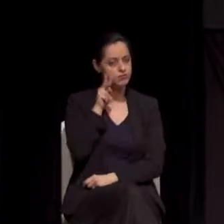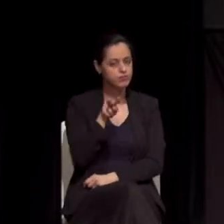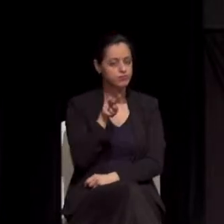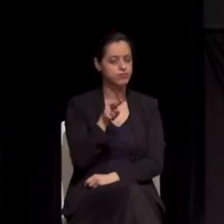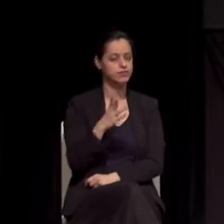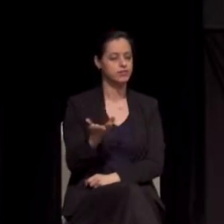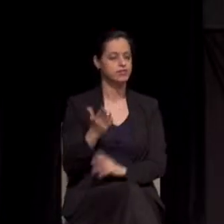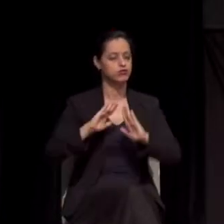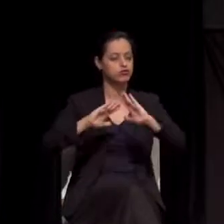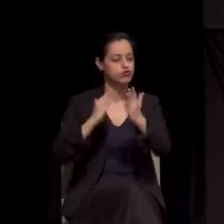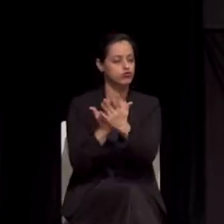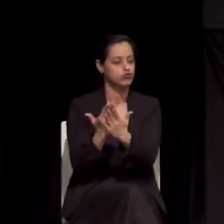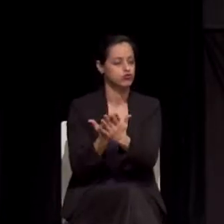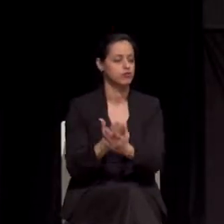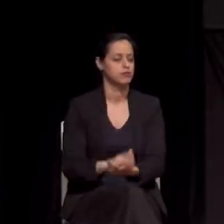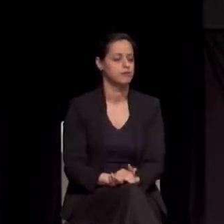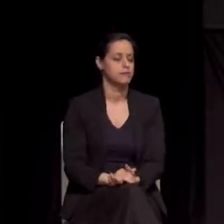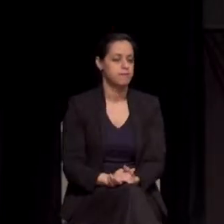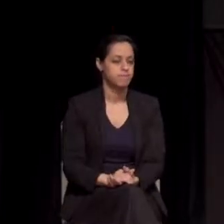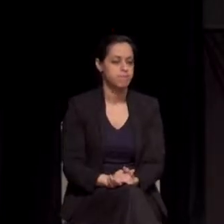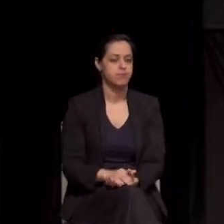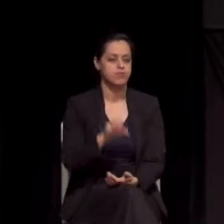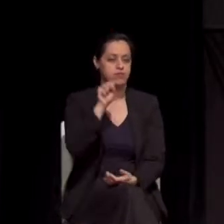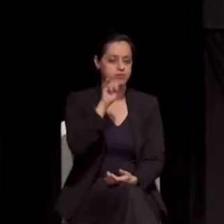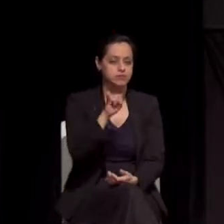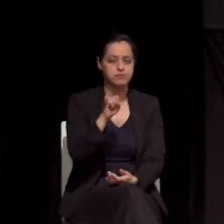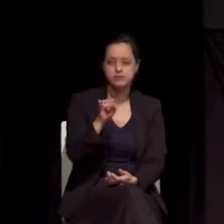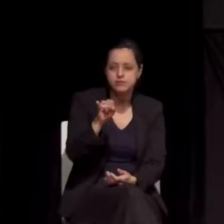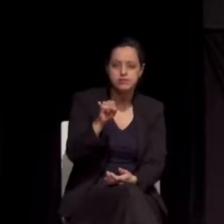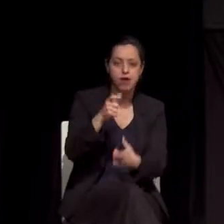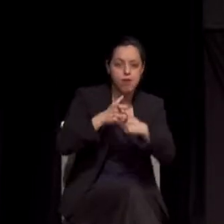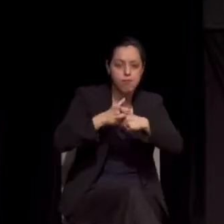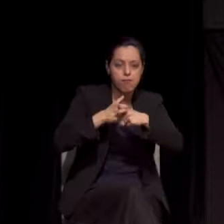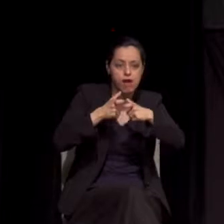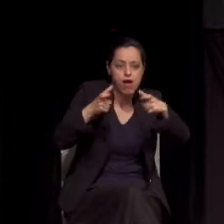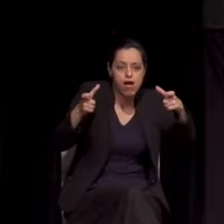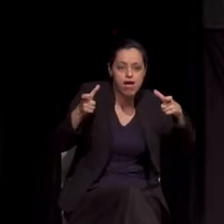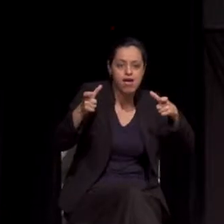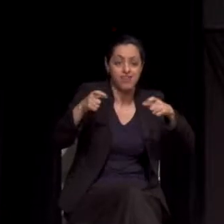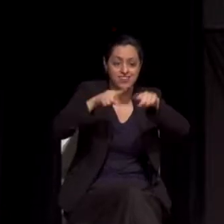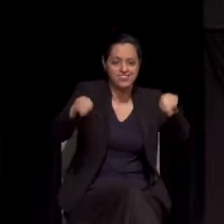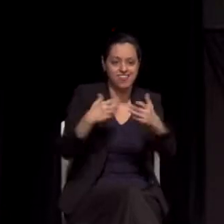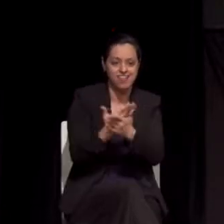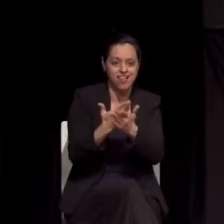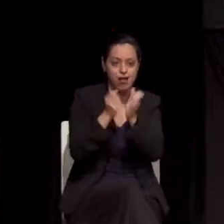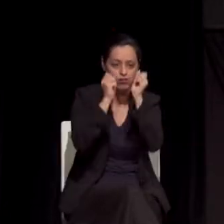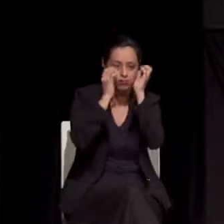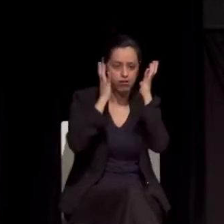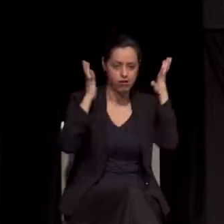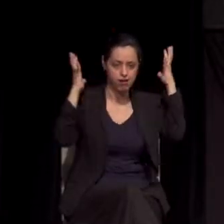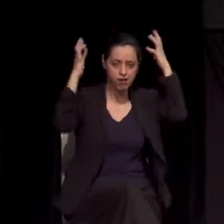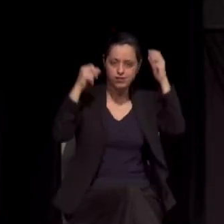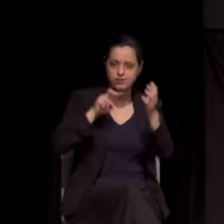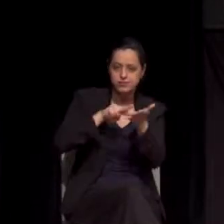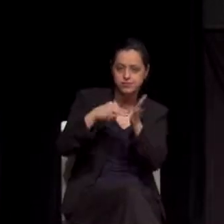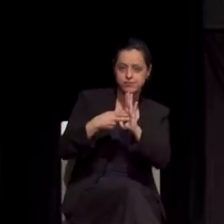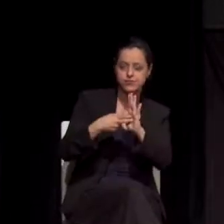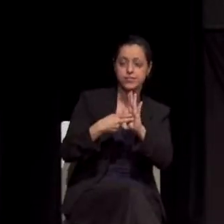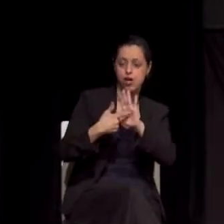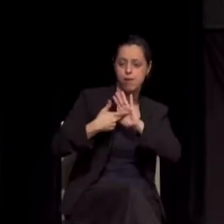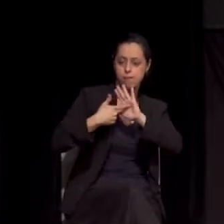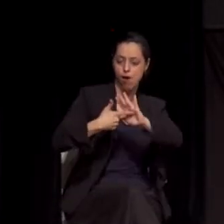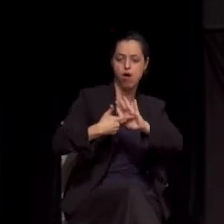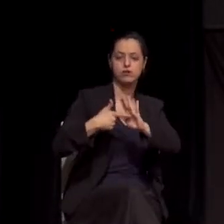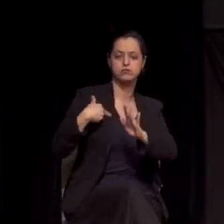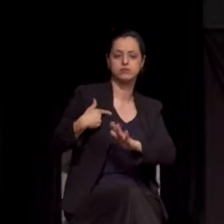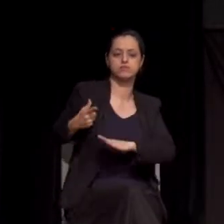nas escolas o Black Power na sala de aula, a gente vê a estética negra se